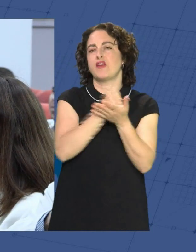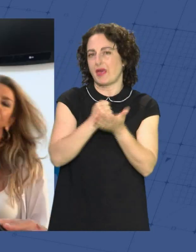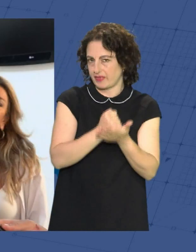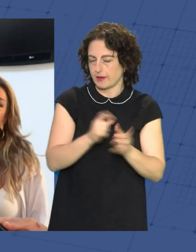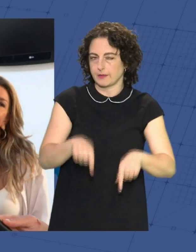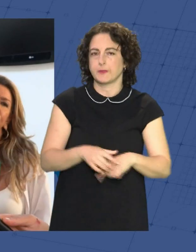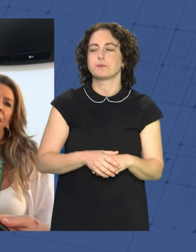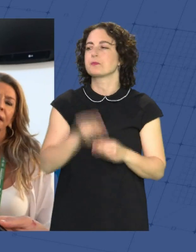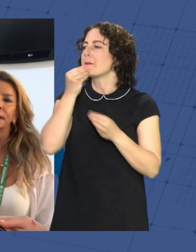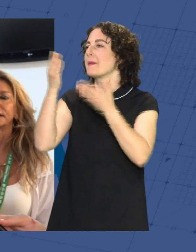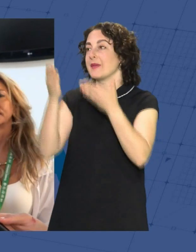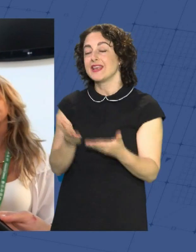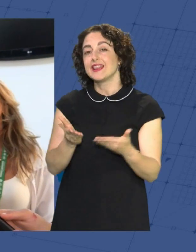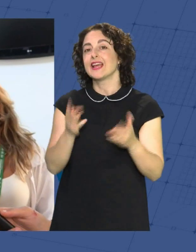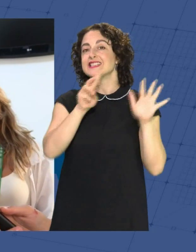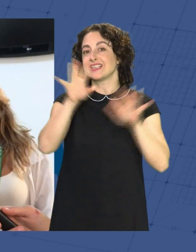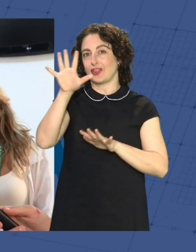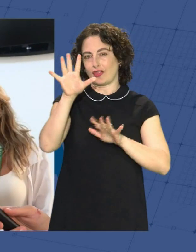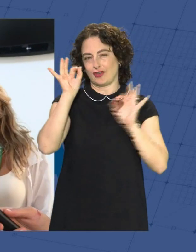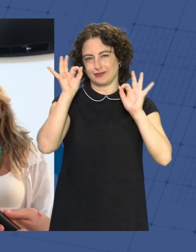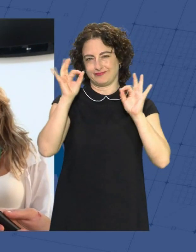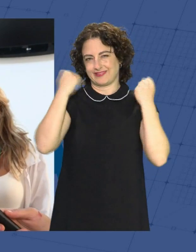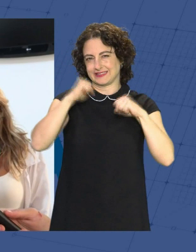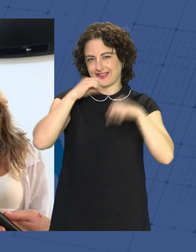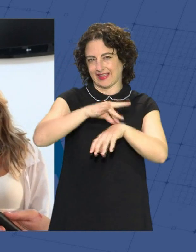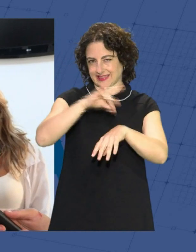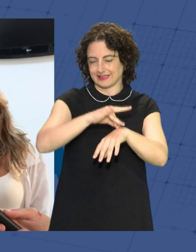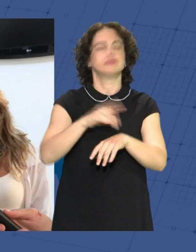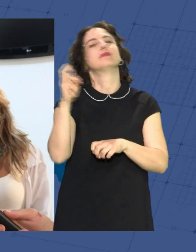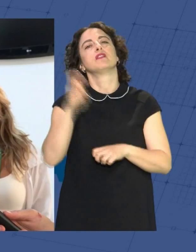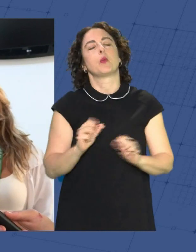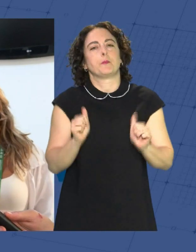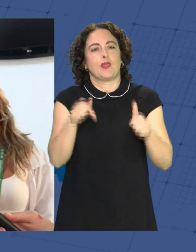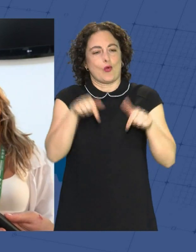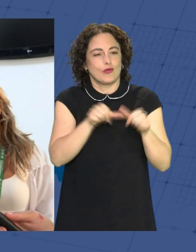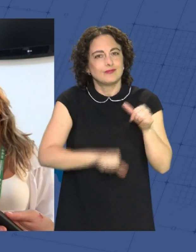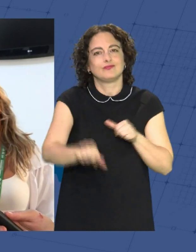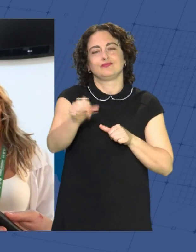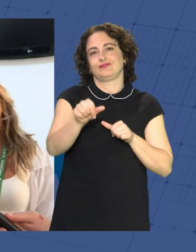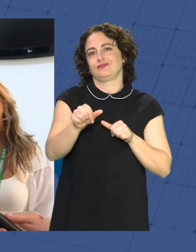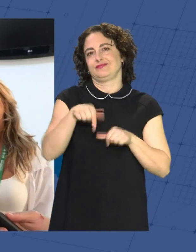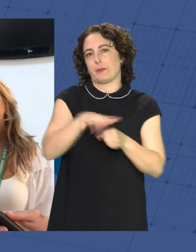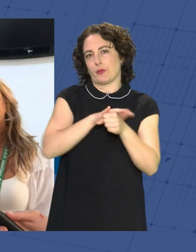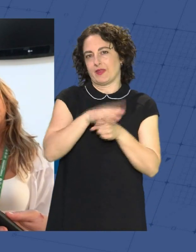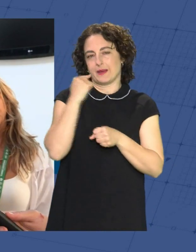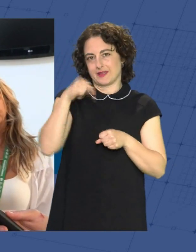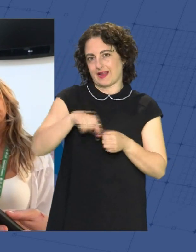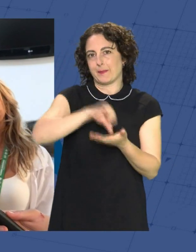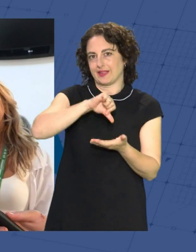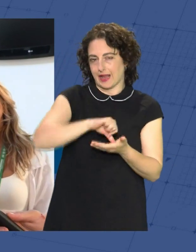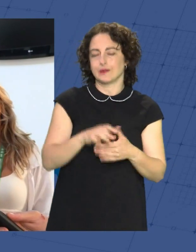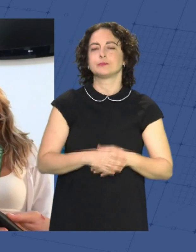Llevamos la bienvenida a los 75 residentes que vienen hoy y empiezan su andadura en nuestra provincia, en nuestra capital.